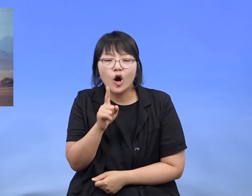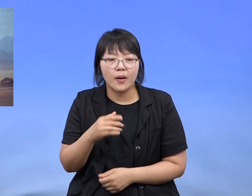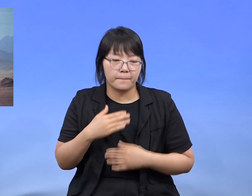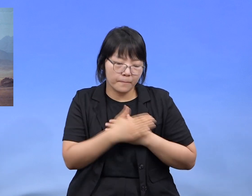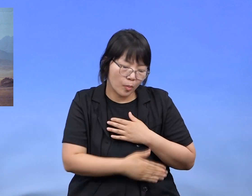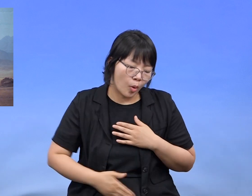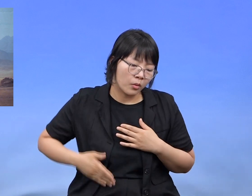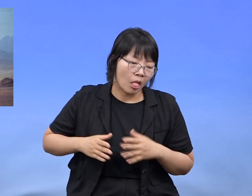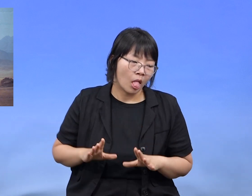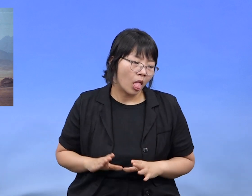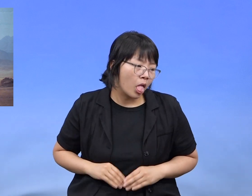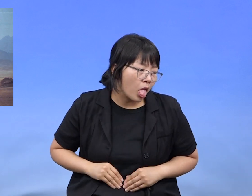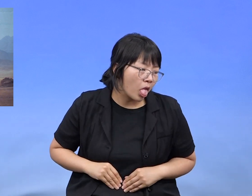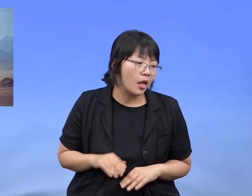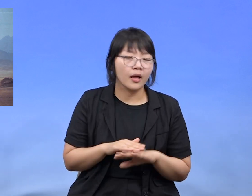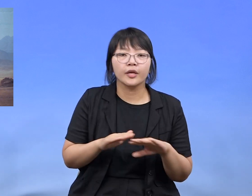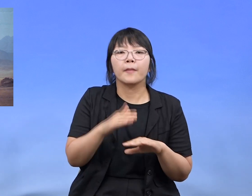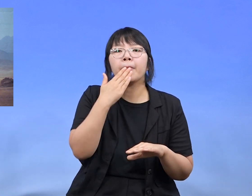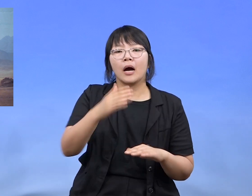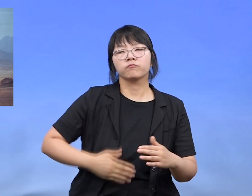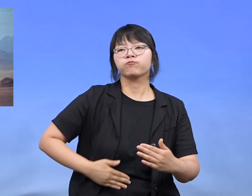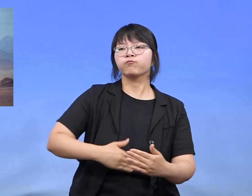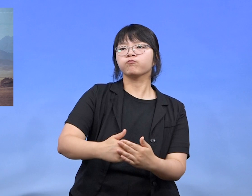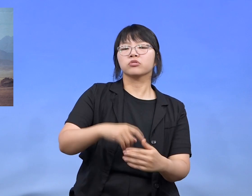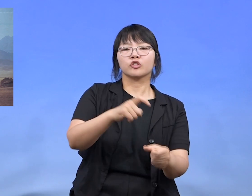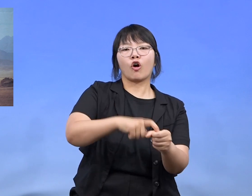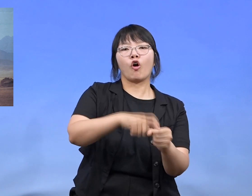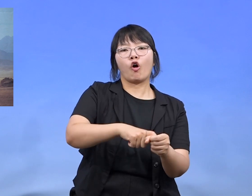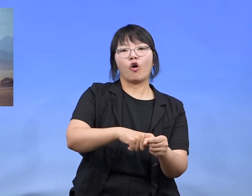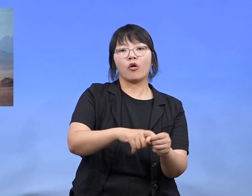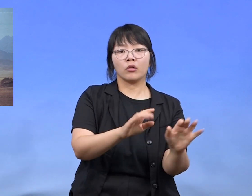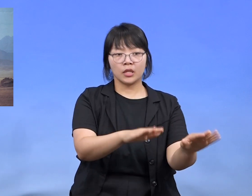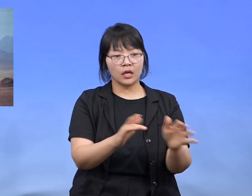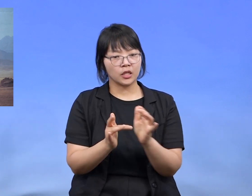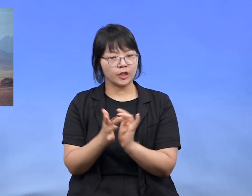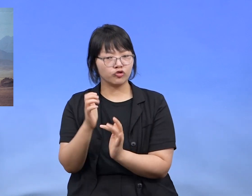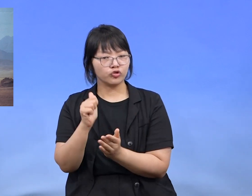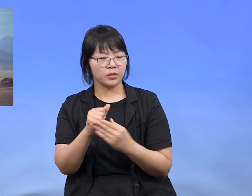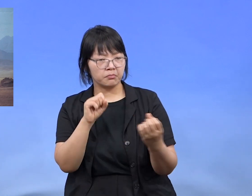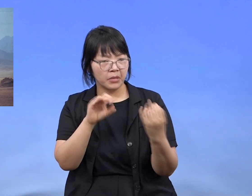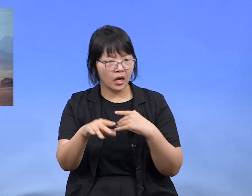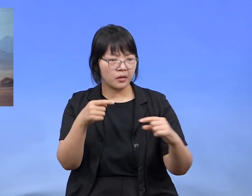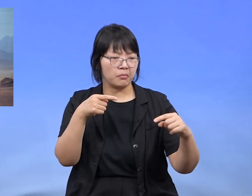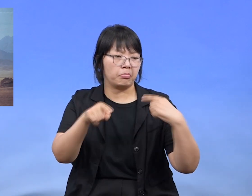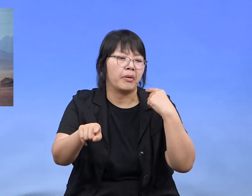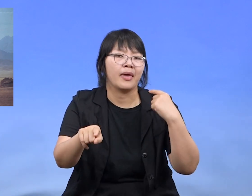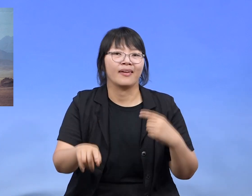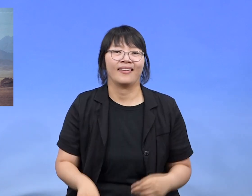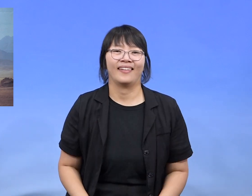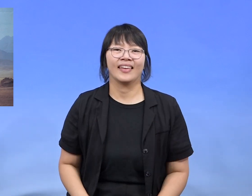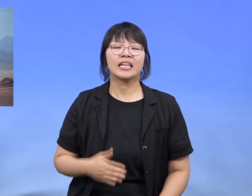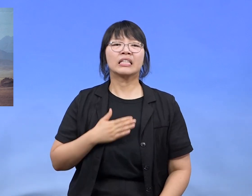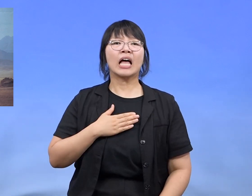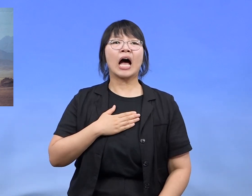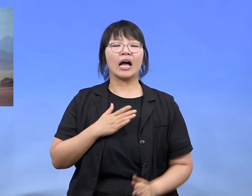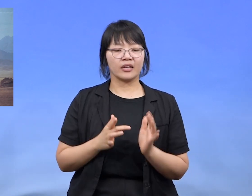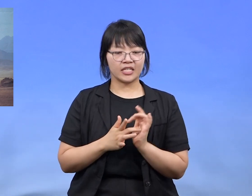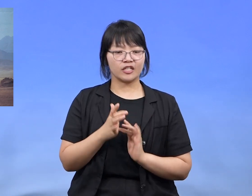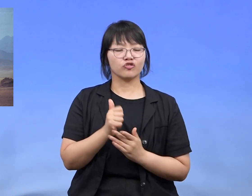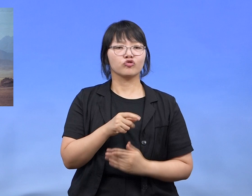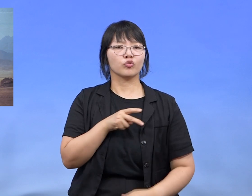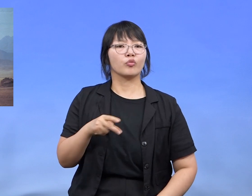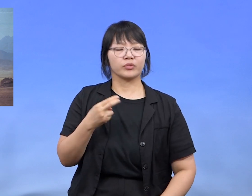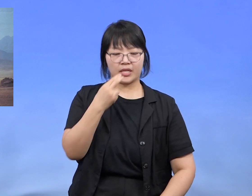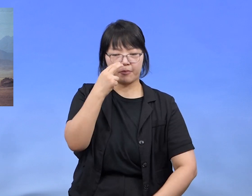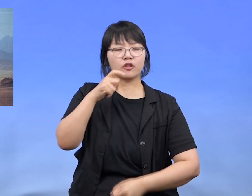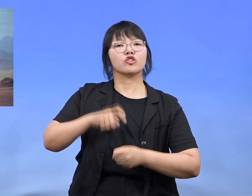떡이에요. 예수님은 그런 떡을 말씀하신 것이 아니에요. 그보다 더 중요한 떡, 내가 생명의 떡이다. 내게